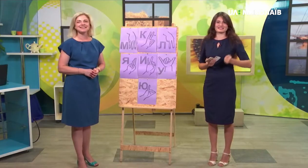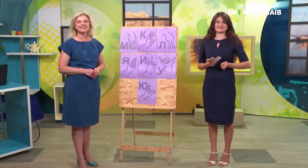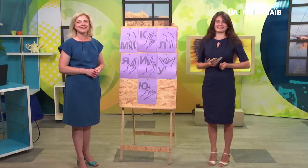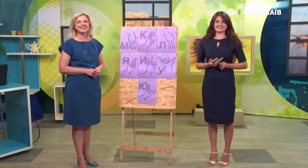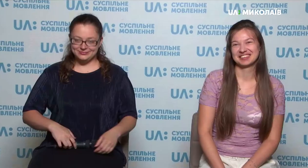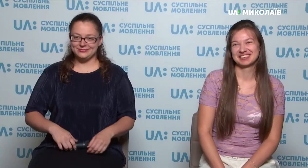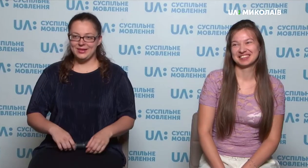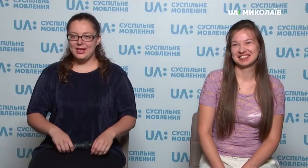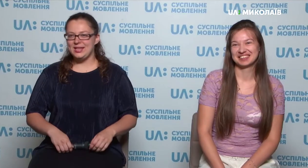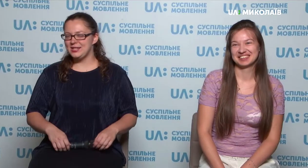так?